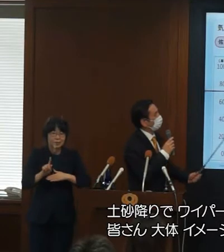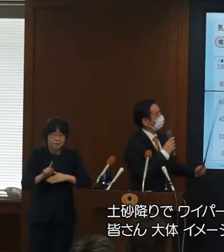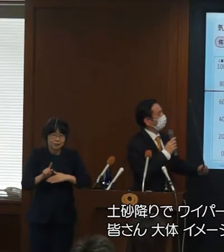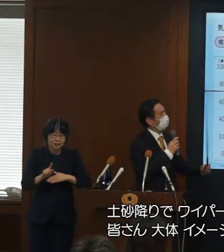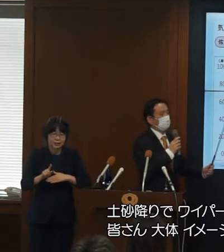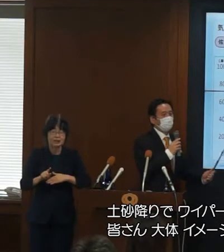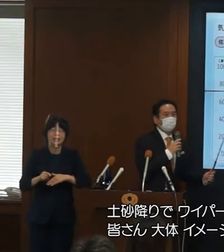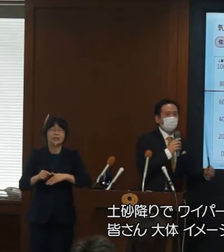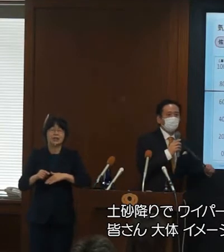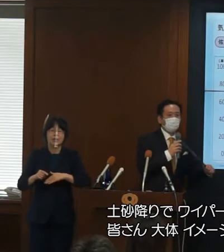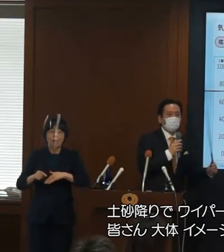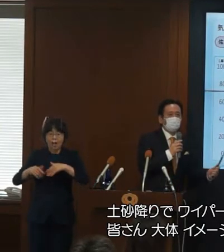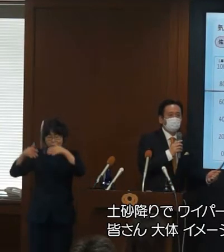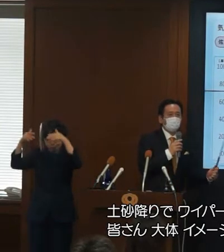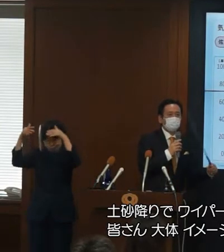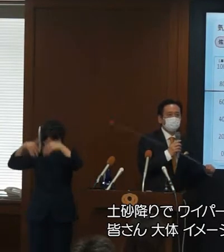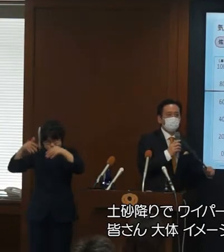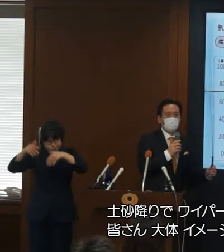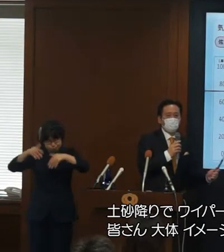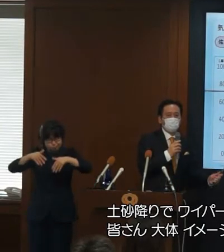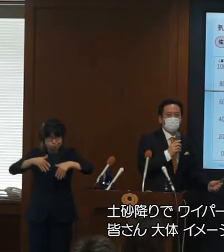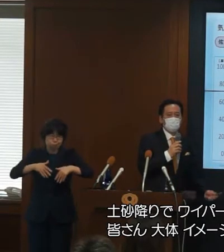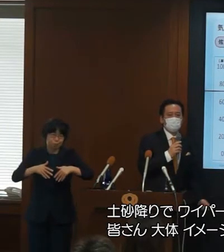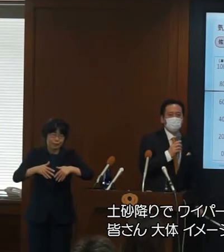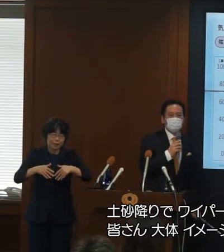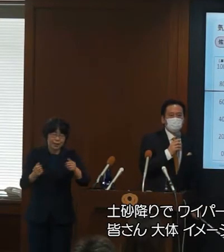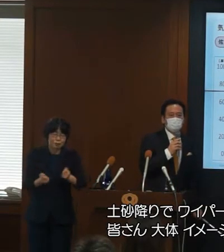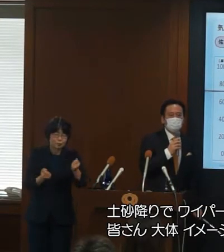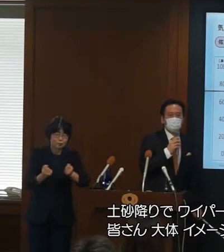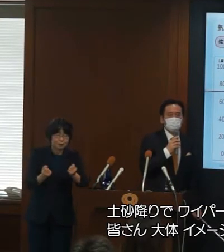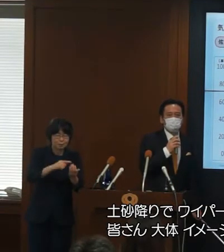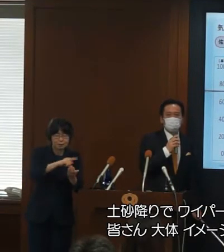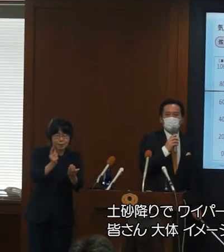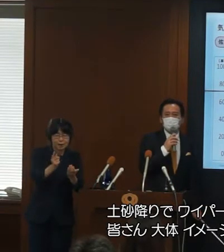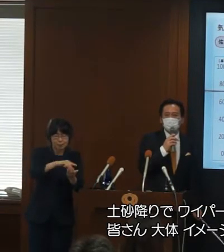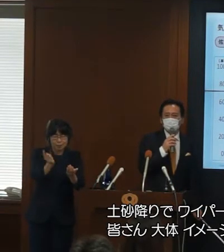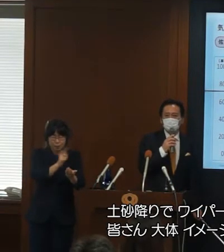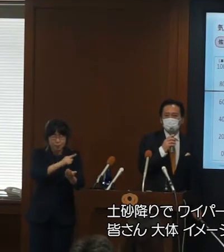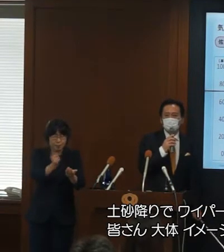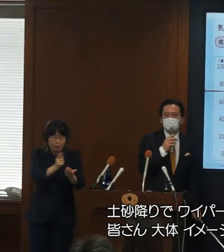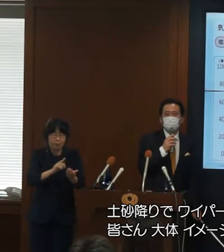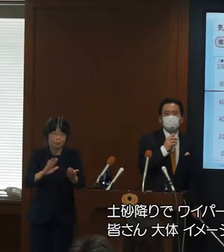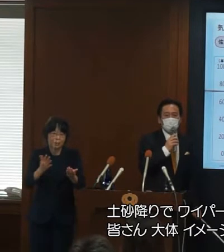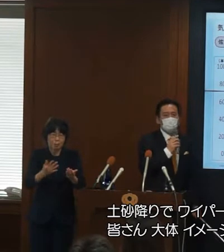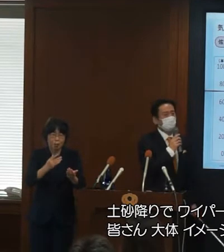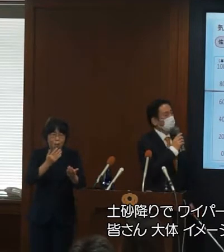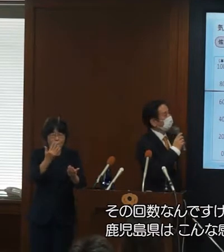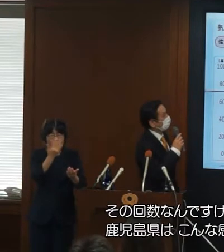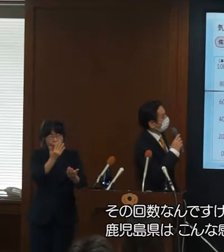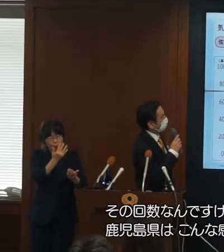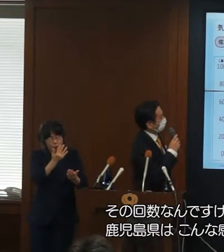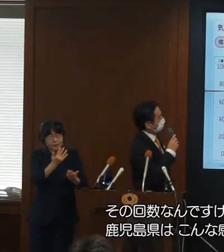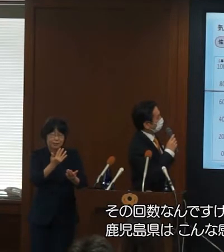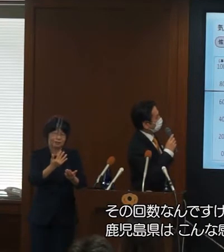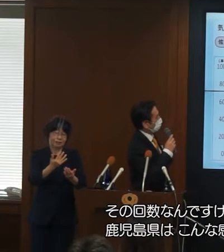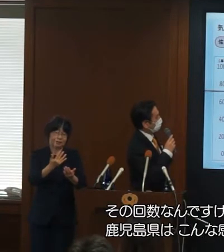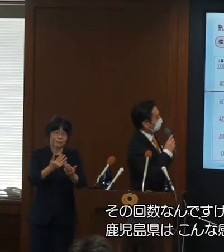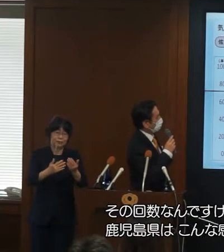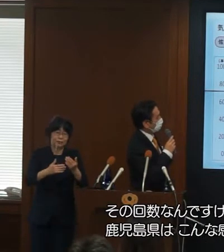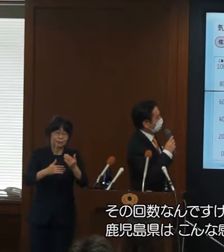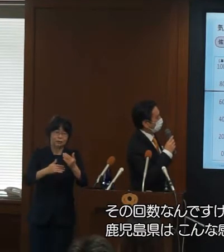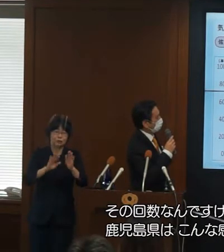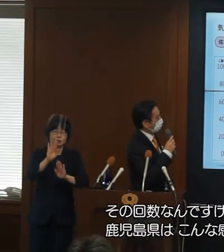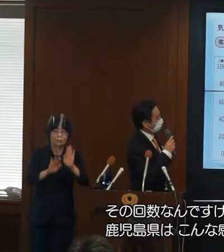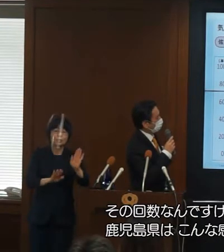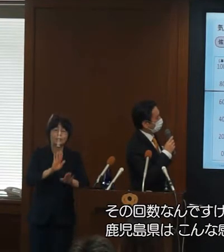でこうワイパーをこう早くしても見づらいって大体イメージ皆さんされますね。でそれの回数なん